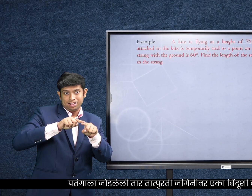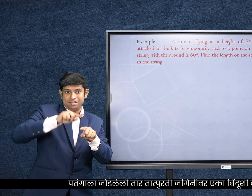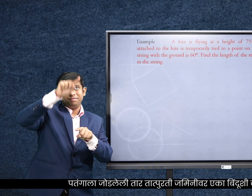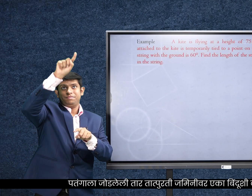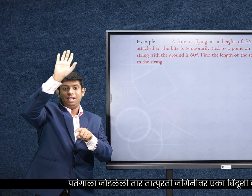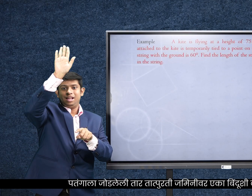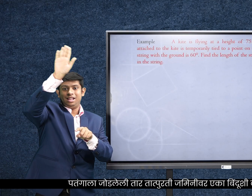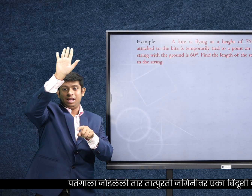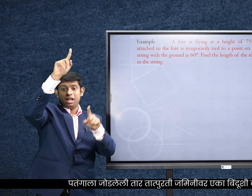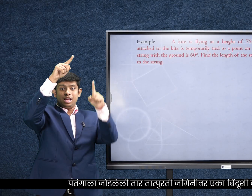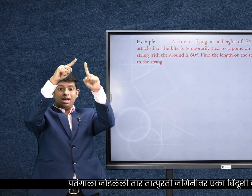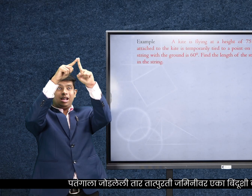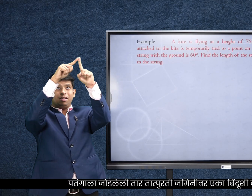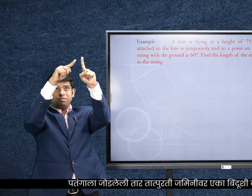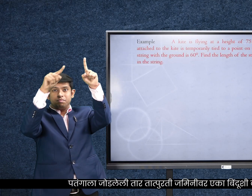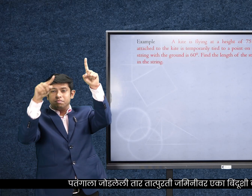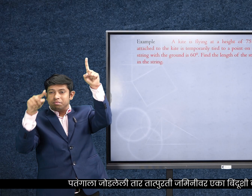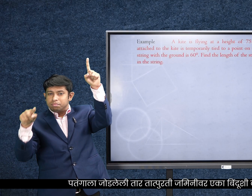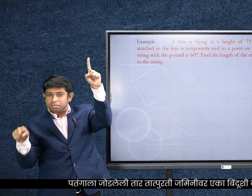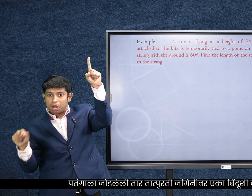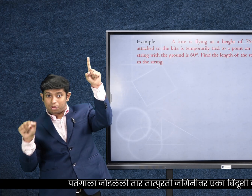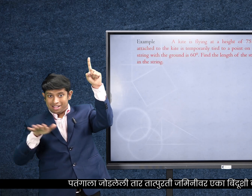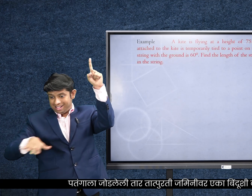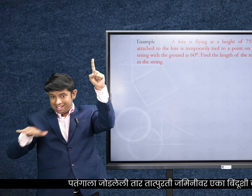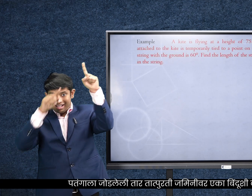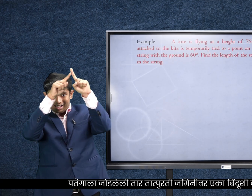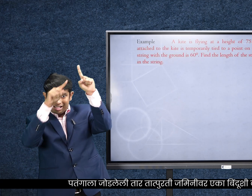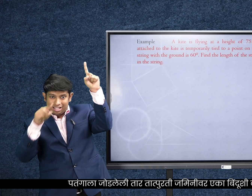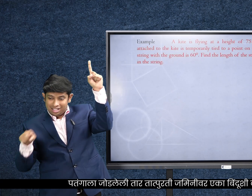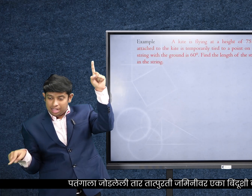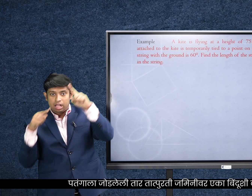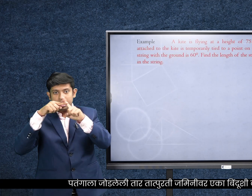पतंगाला जोडलेली तार तात्पुरती जमिनीवर एका बिंदूशी बांधली जाते.